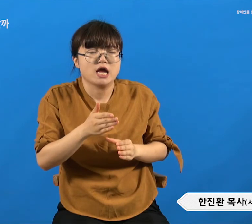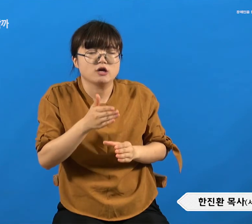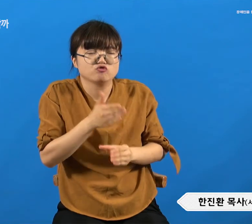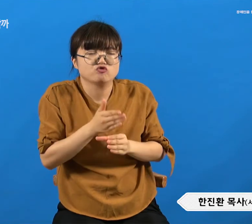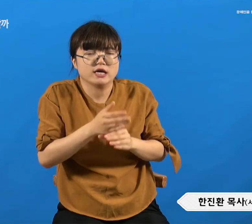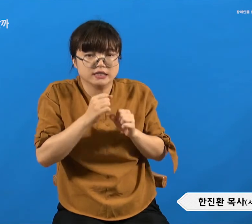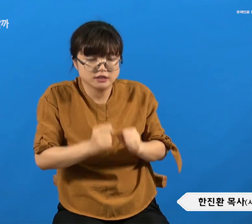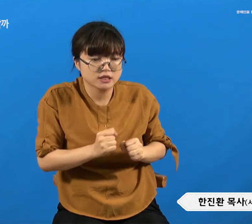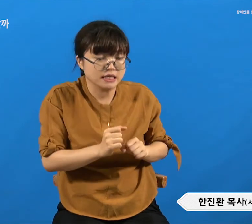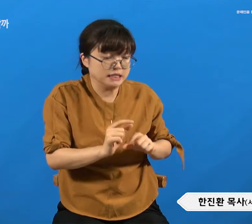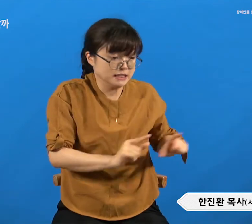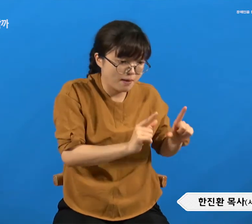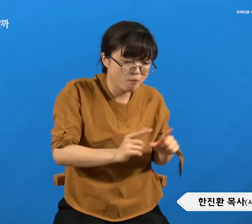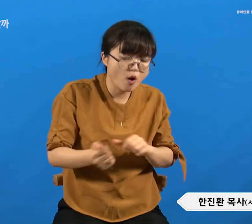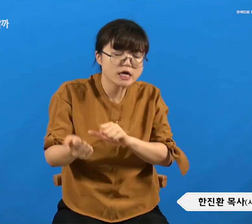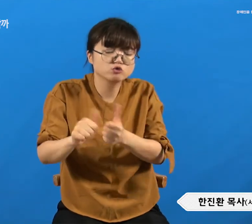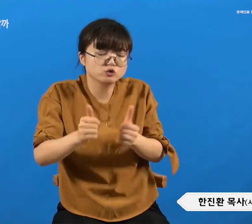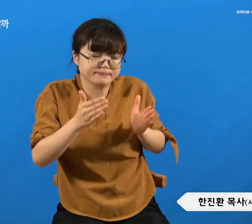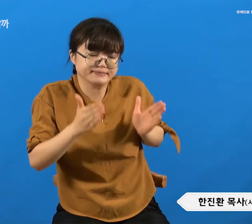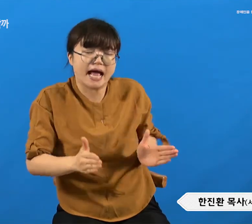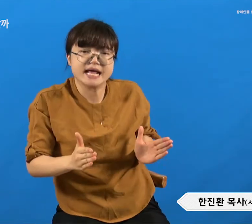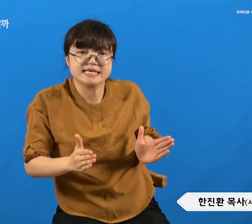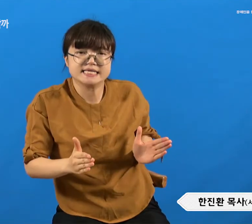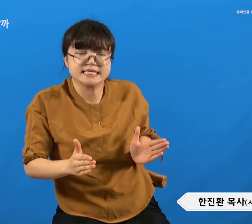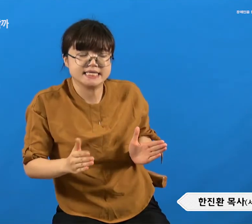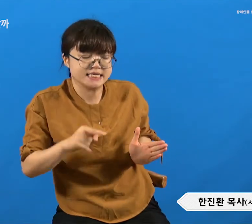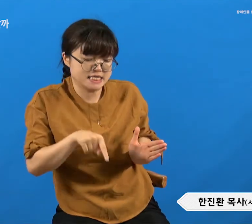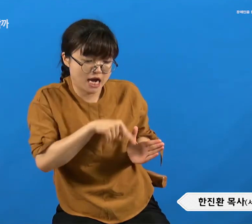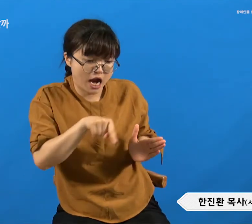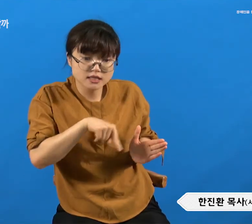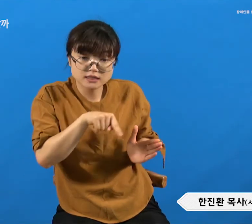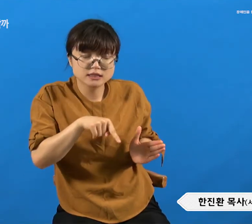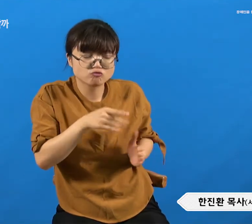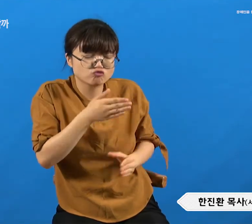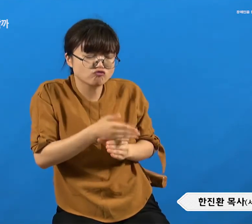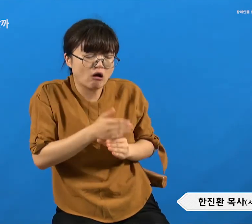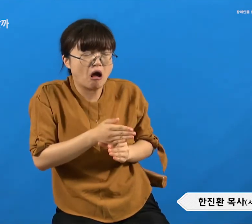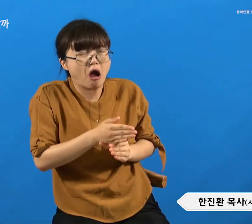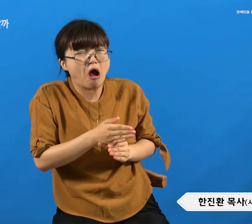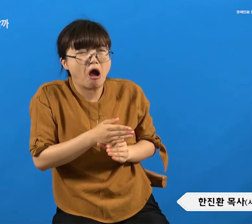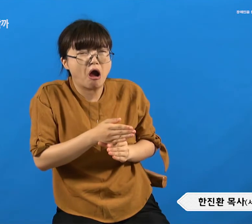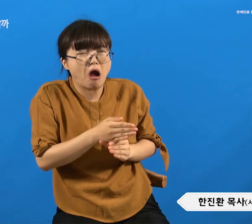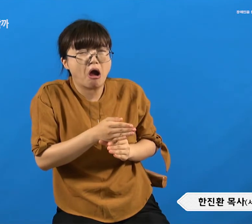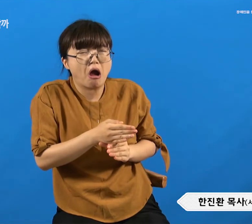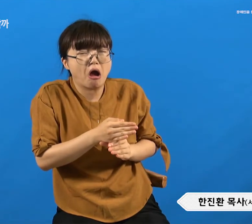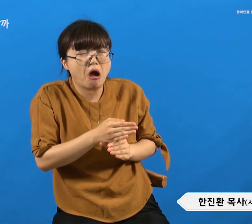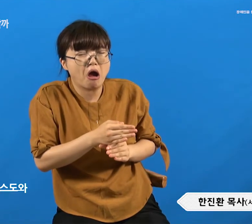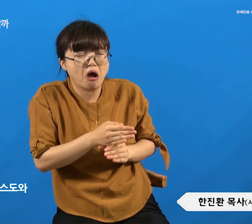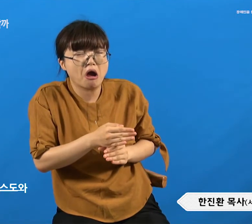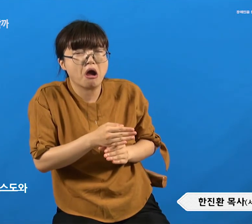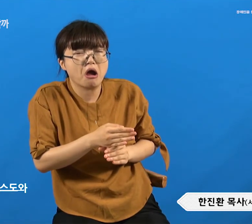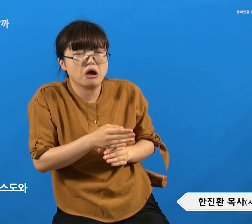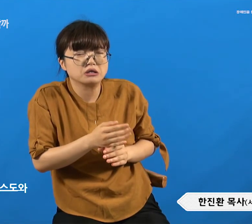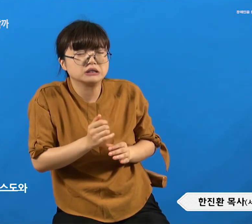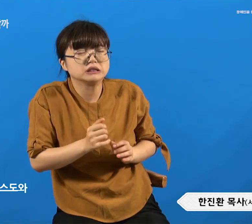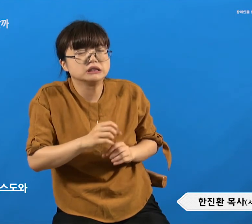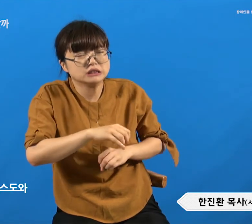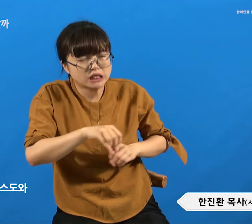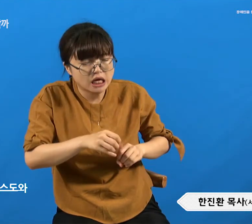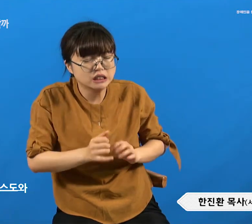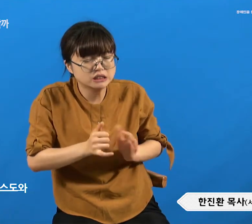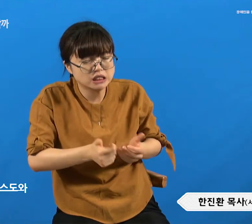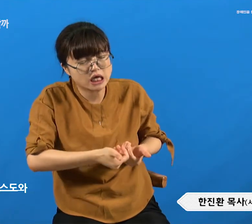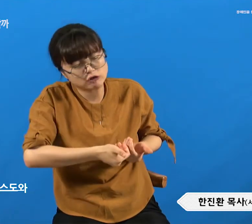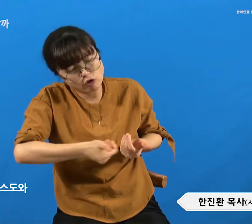사이에라는 것은 삶과 죽음을 말합니다. 삶과 죽음 둘 사이에 끼었으니 차라리 세상을 떠나서